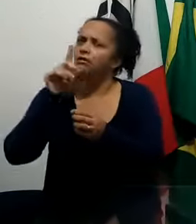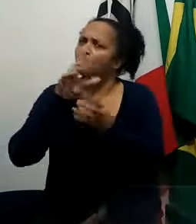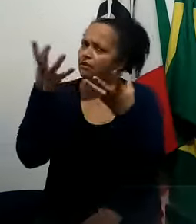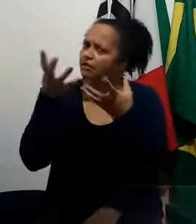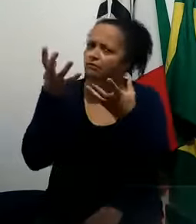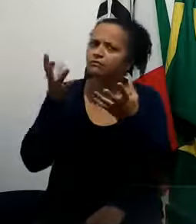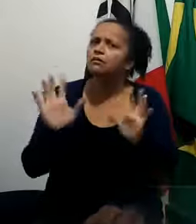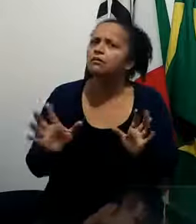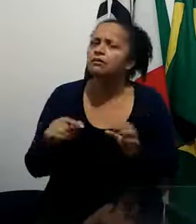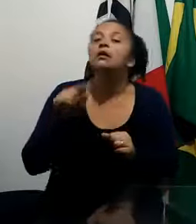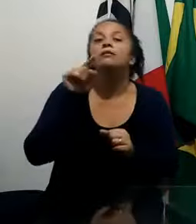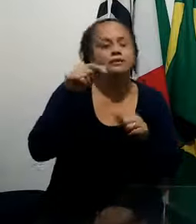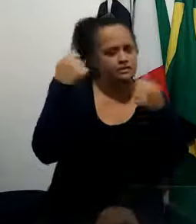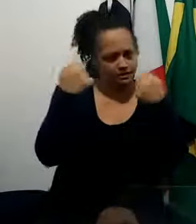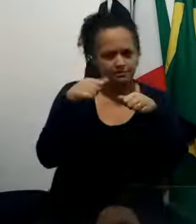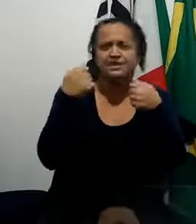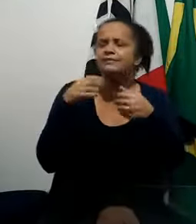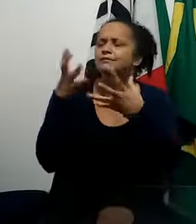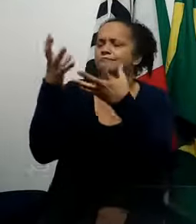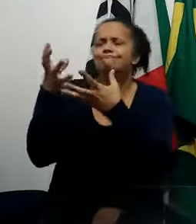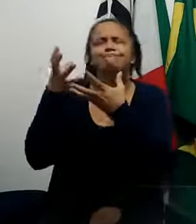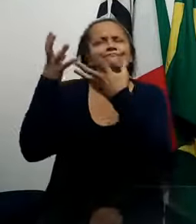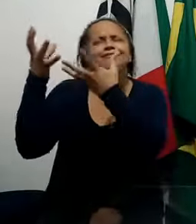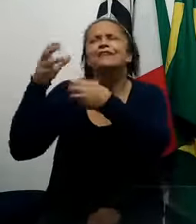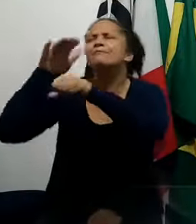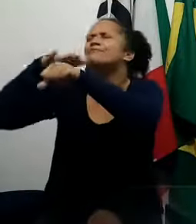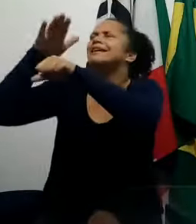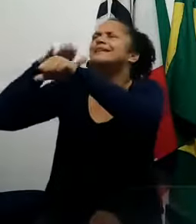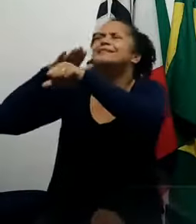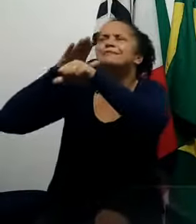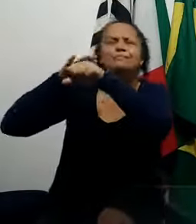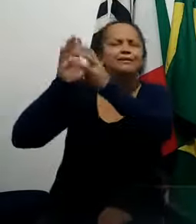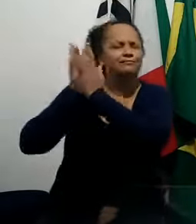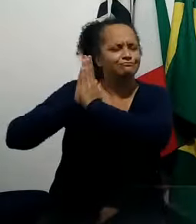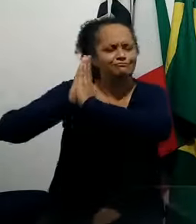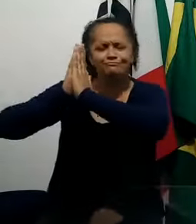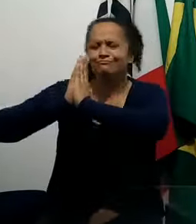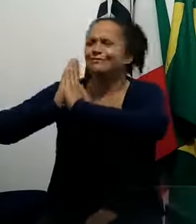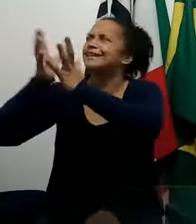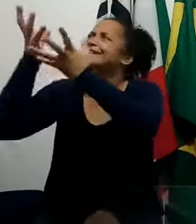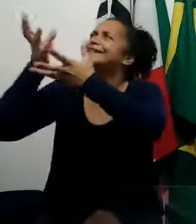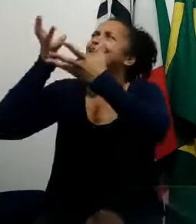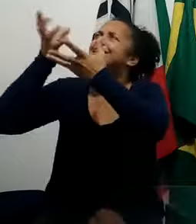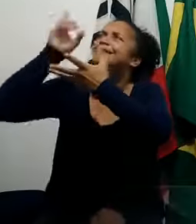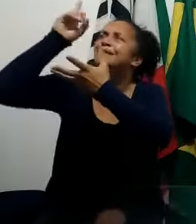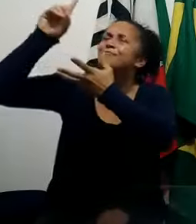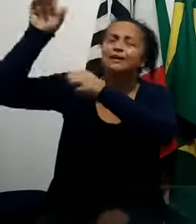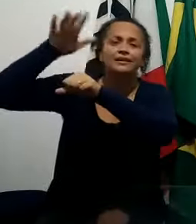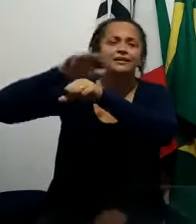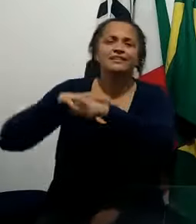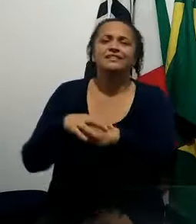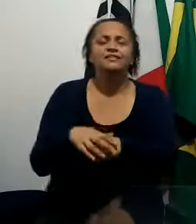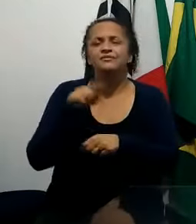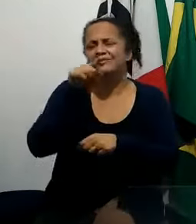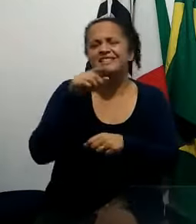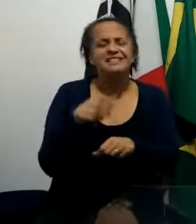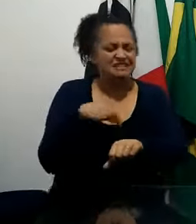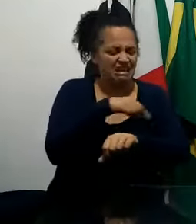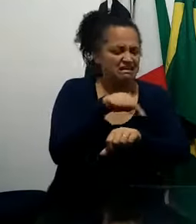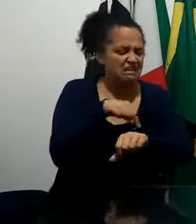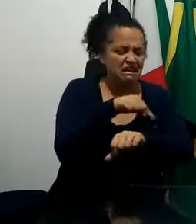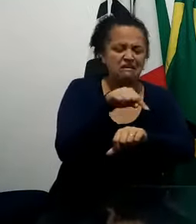aceite. Busque mais o Senhor, ore mais, leia mais, busque mais o Senhor. Não fique perdendo o seu tempo,